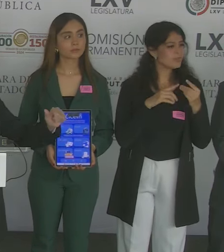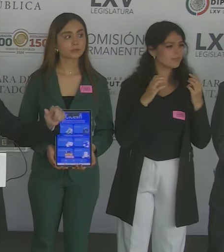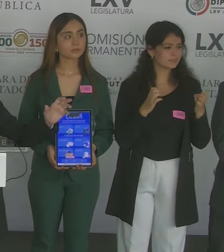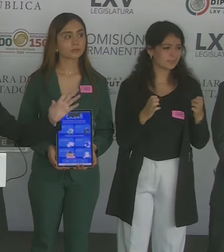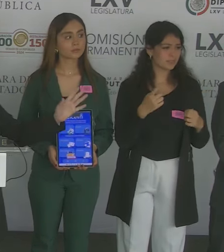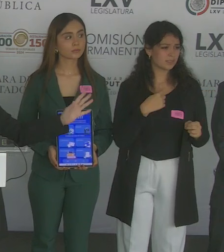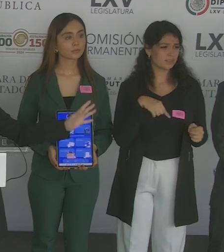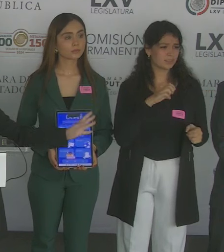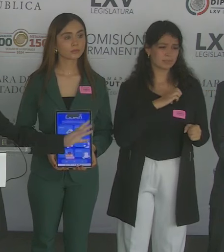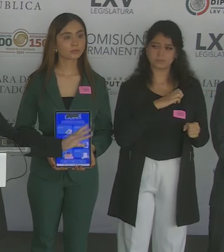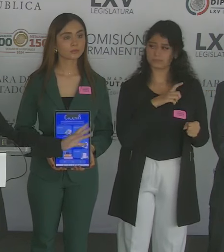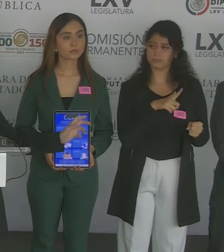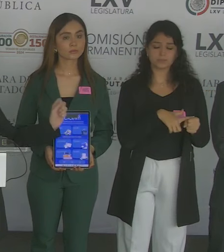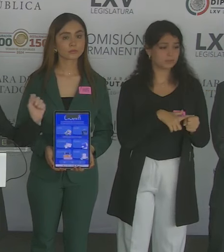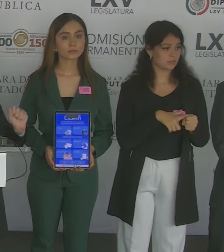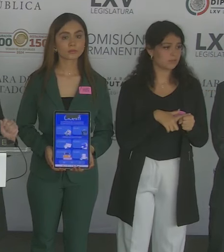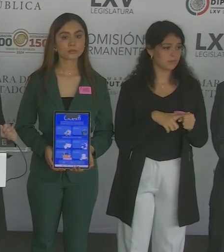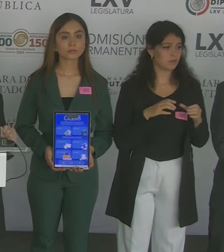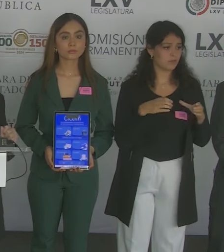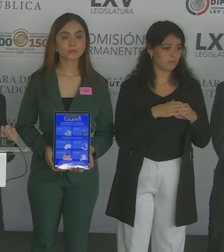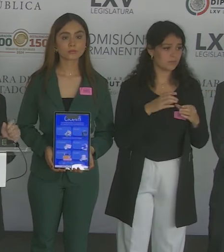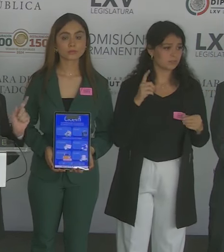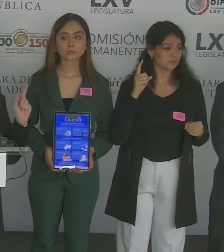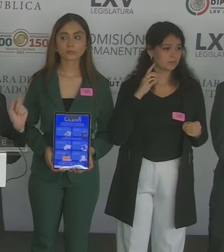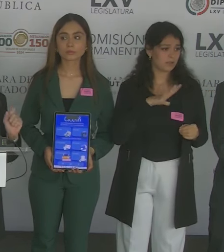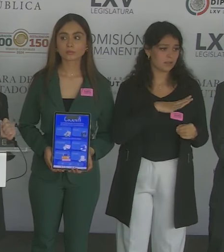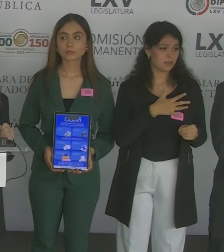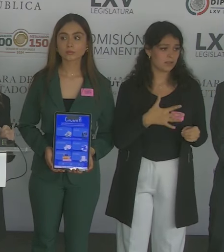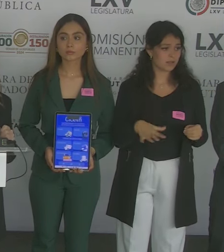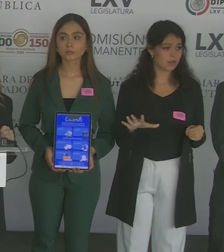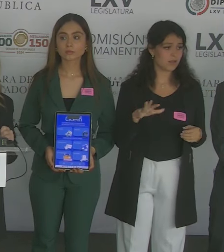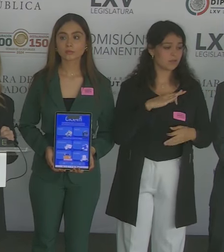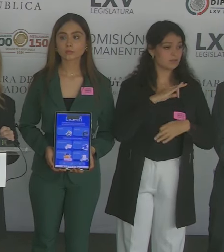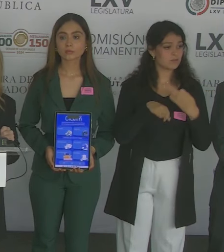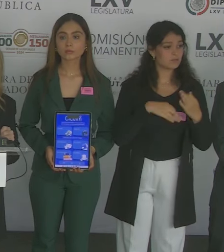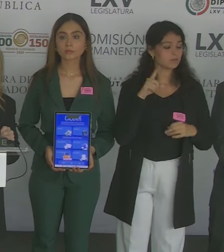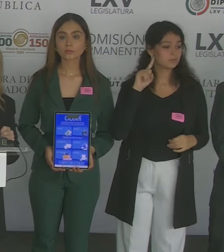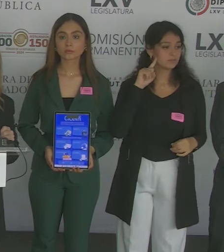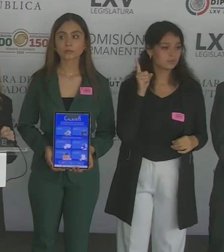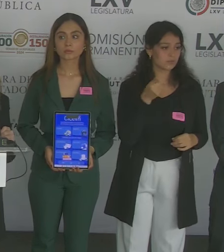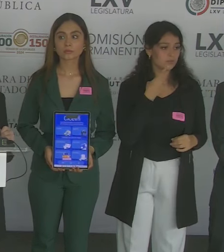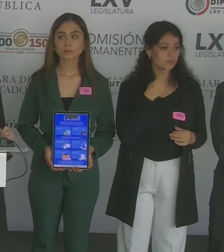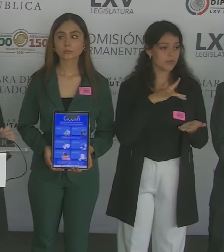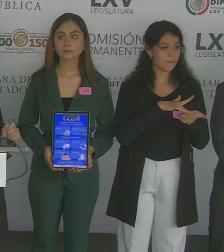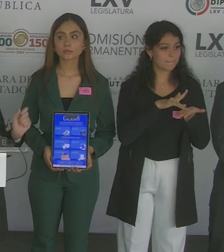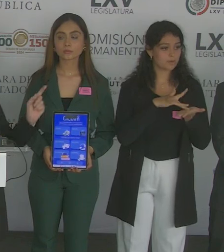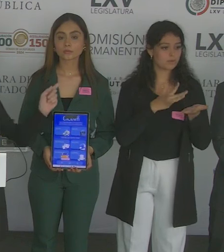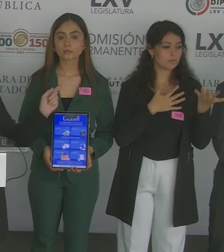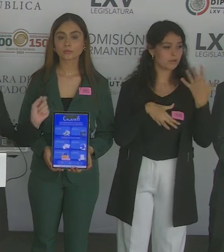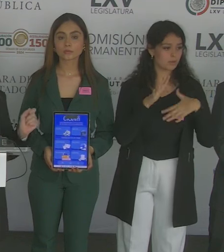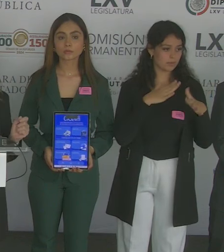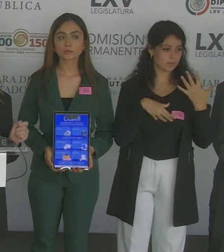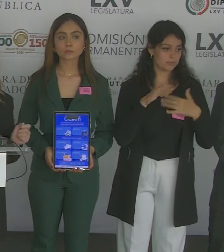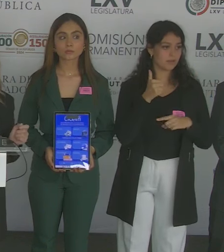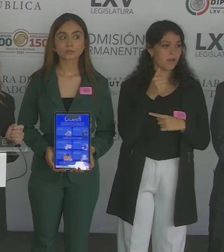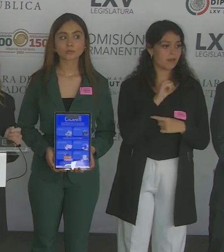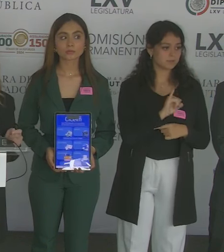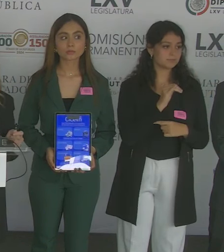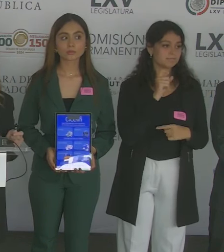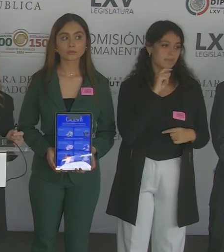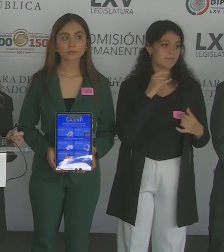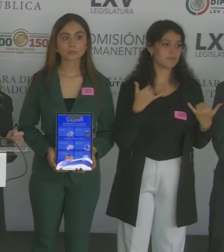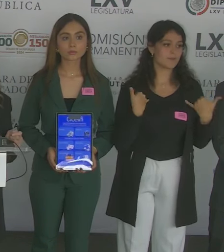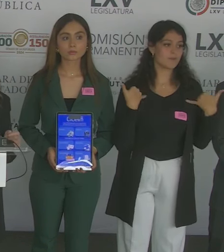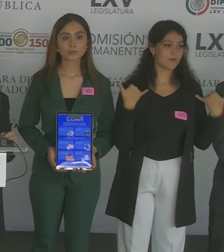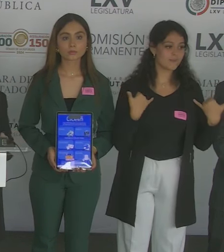especialistas la comunidad en general de los sordos que ha apoyado la señal ética Asimismo los jóvenes que